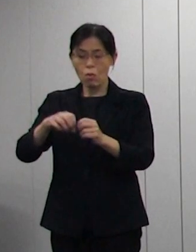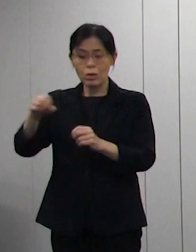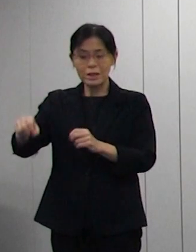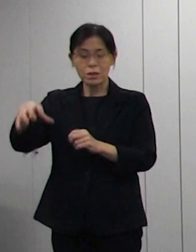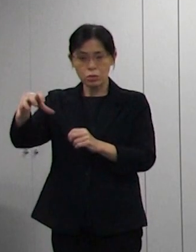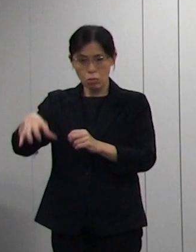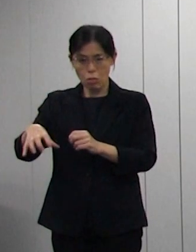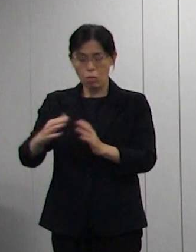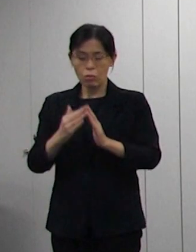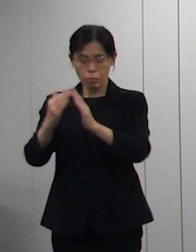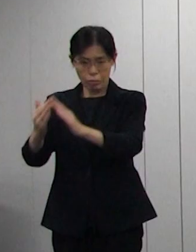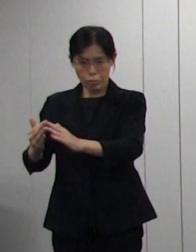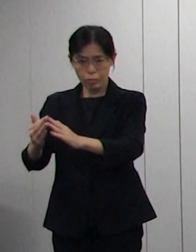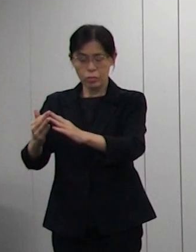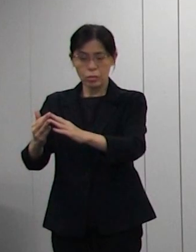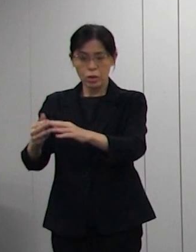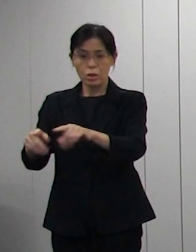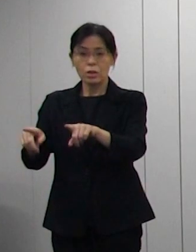い、